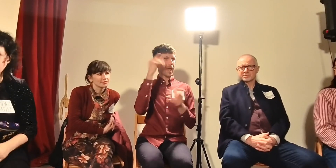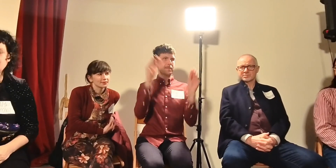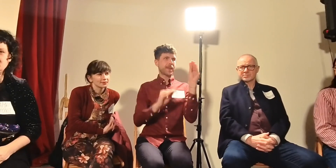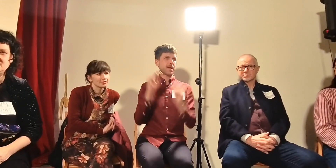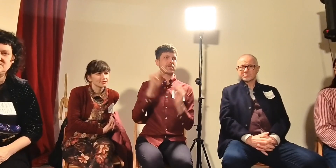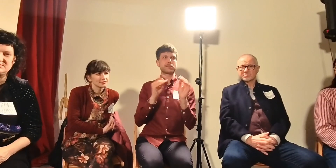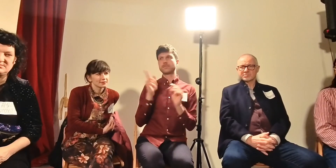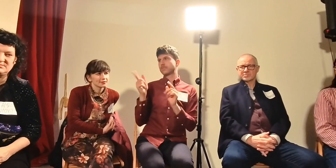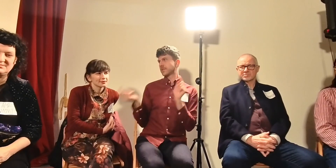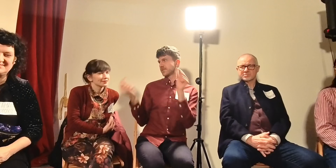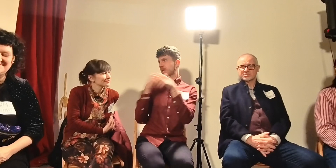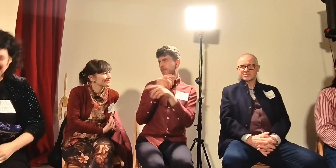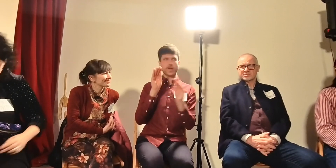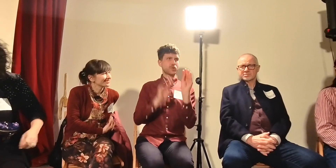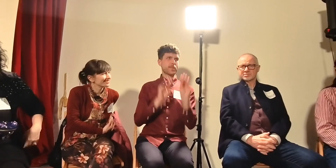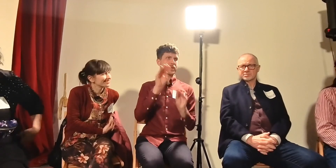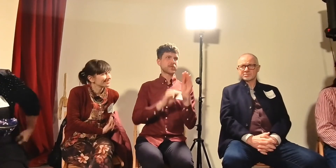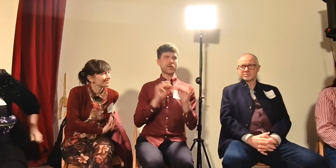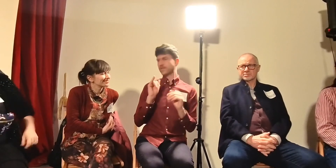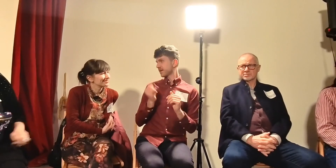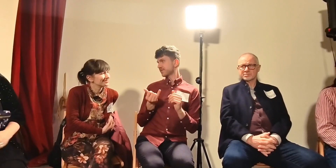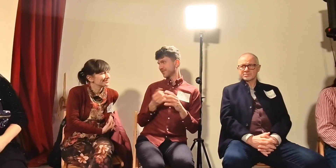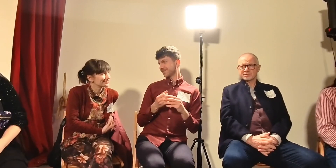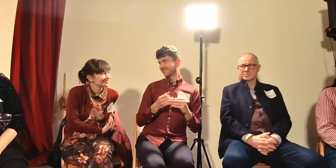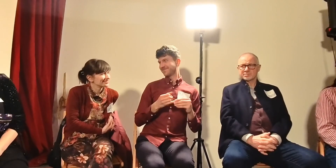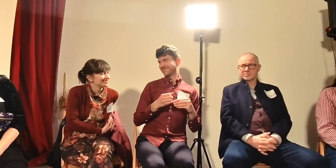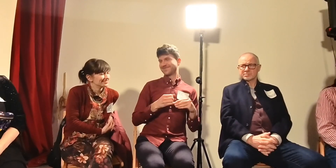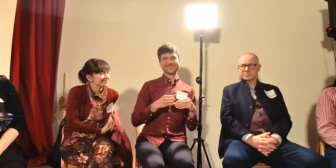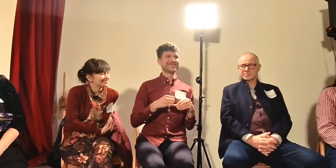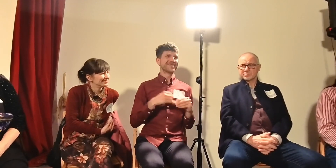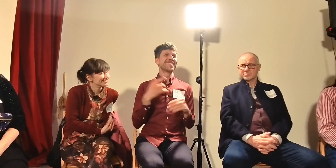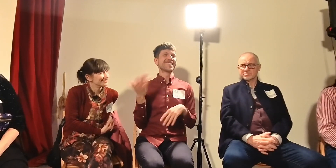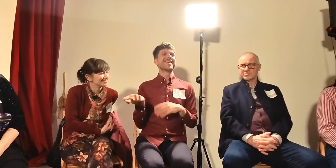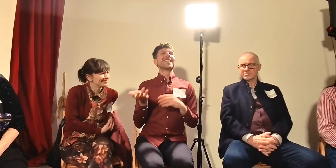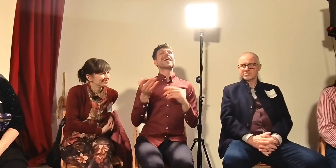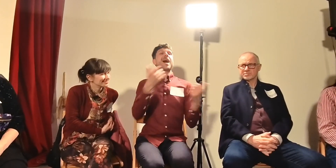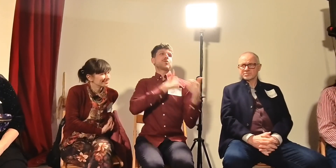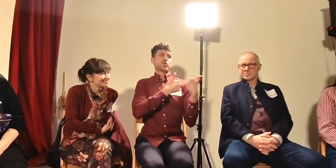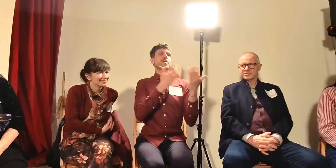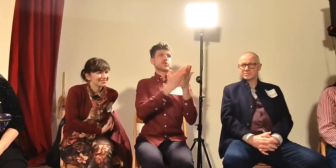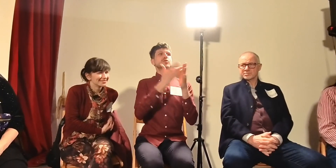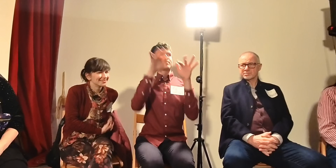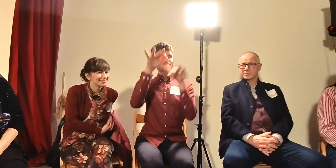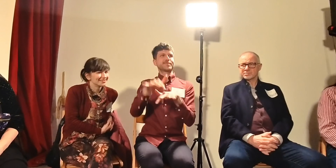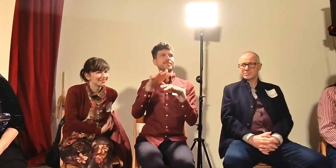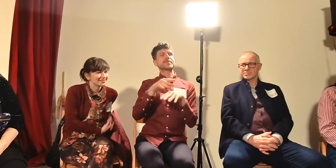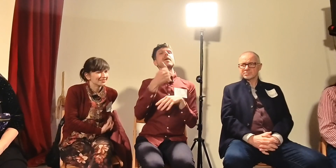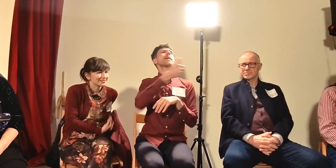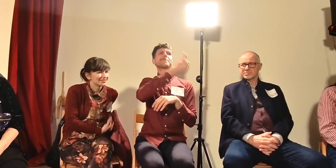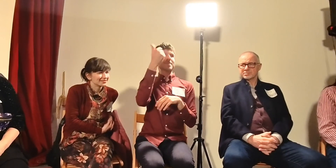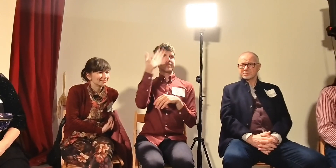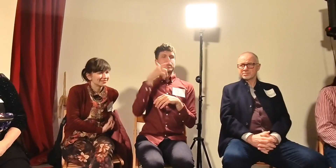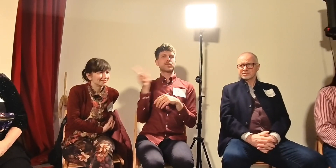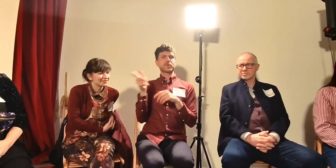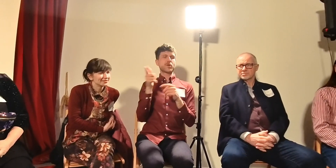důvěru ze začátku neměl. Ale pak opravdu my jsme vzájemně došli k porozumění a ty nápady, můžu to tak jako říct, jsme měli dohromady.